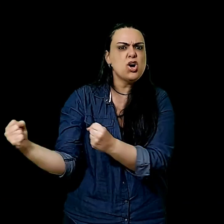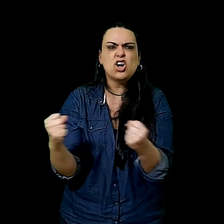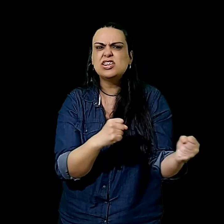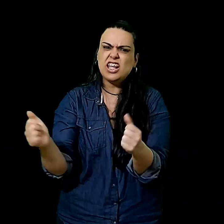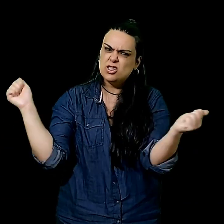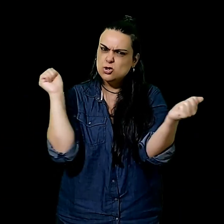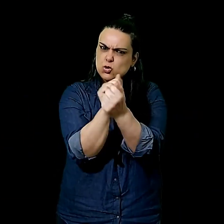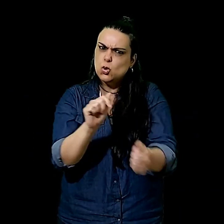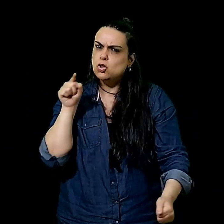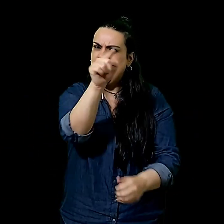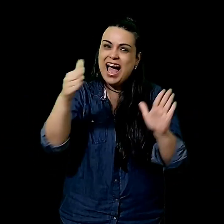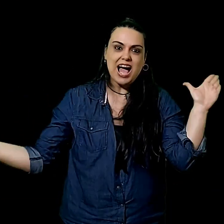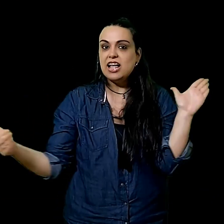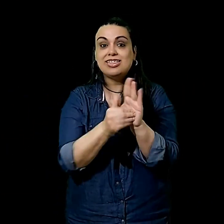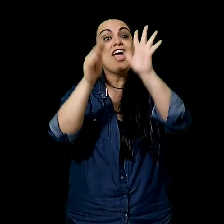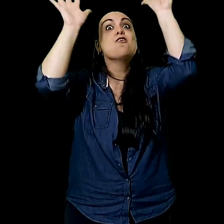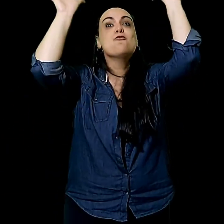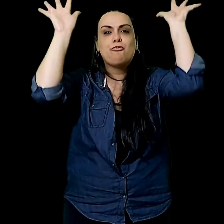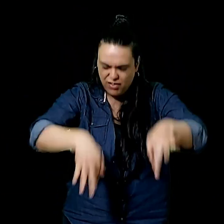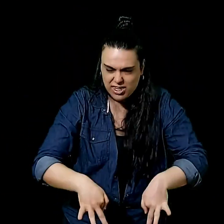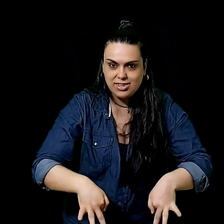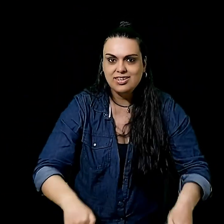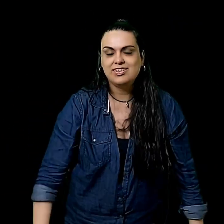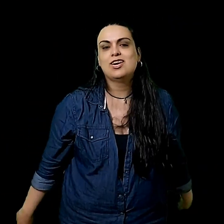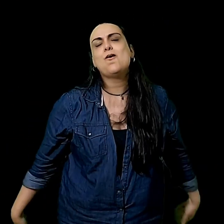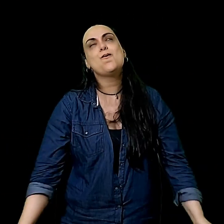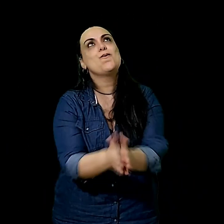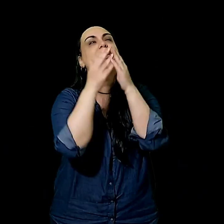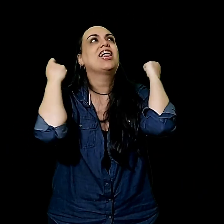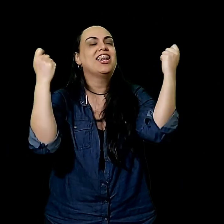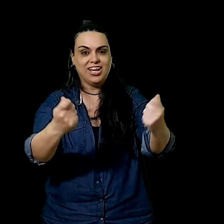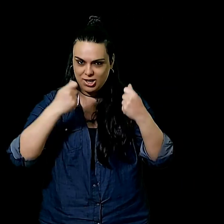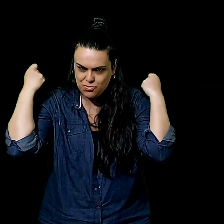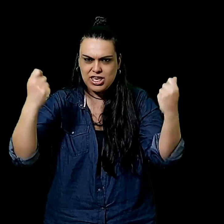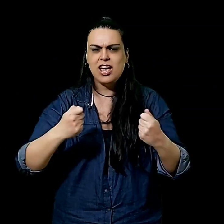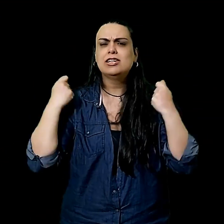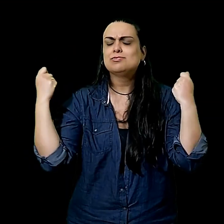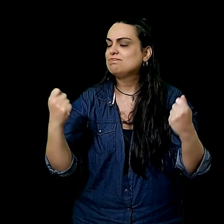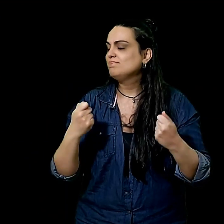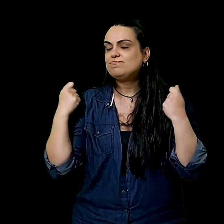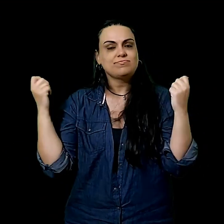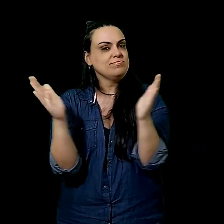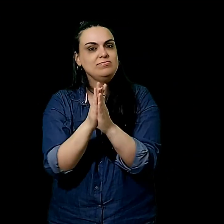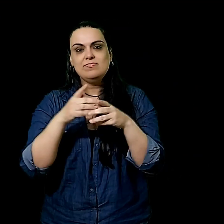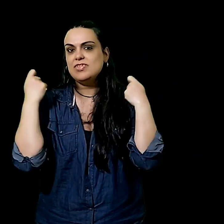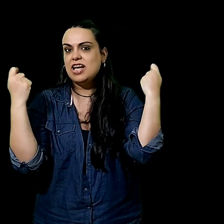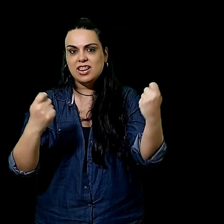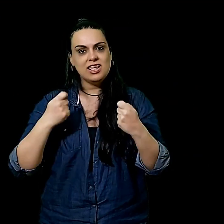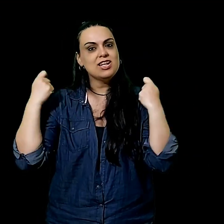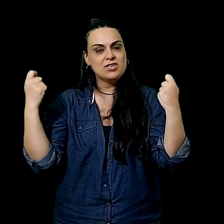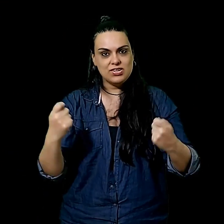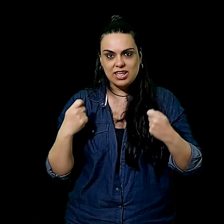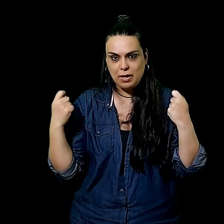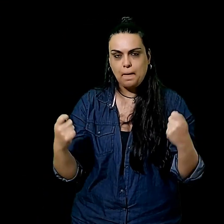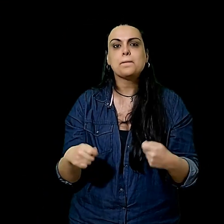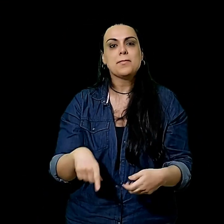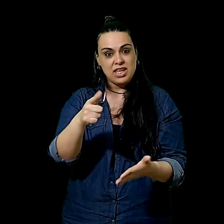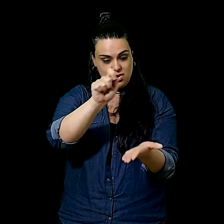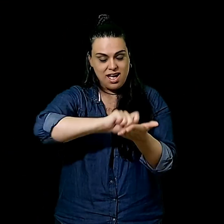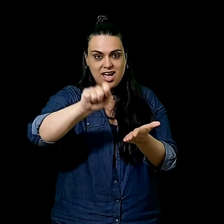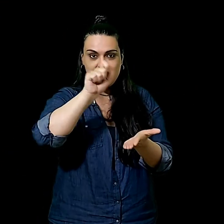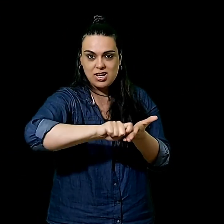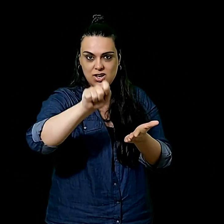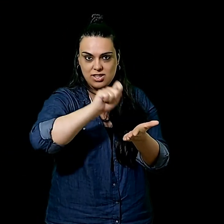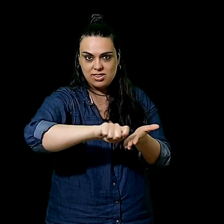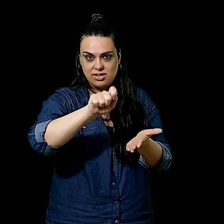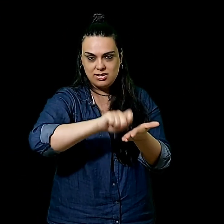para ir contigo até o fim. Oh, aleluia. Aleluia. Então vamos lá, anote aí dentro